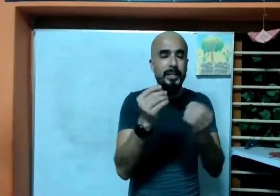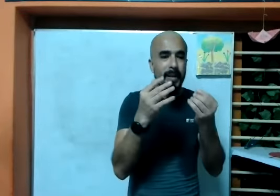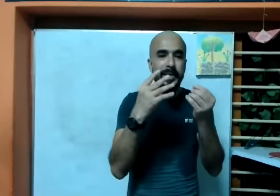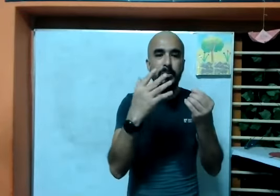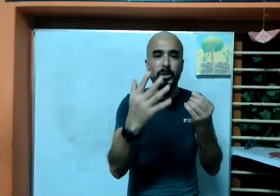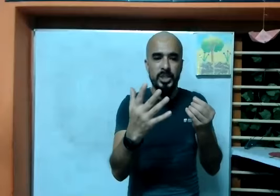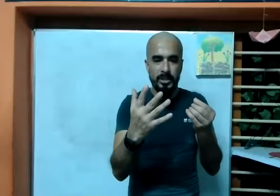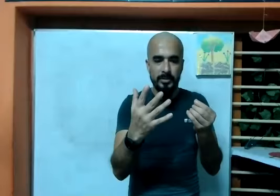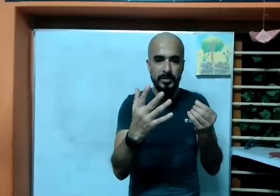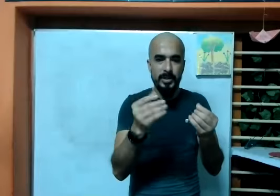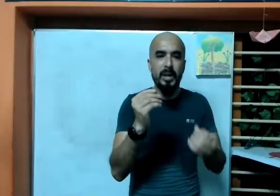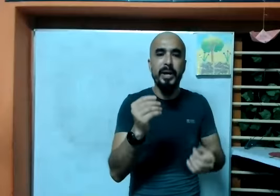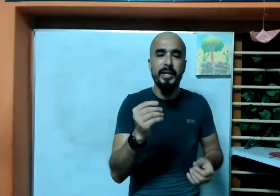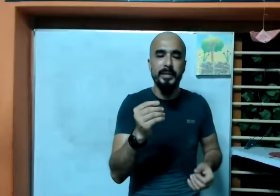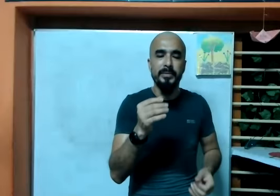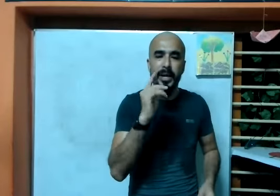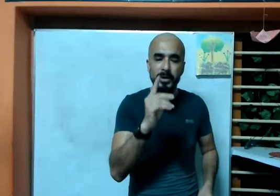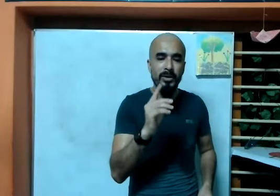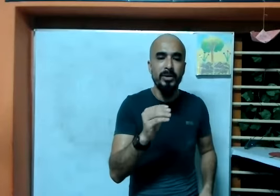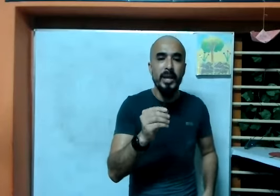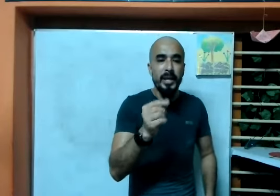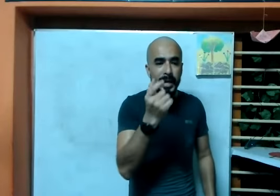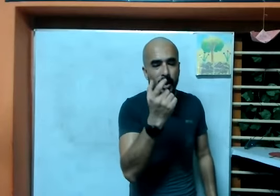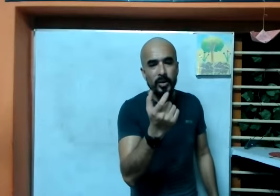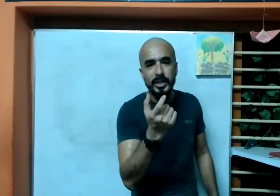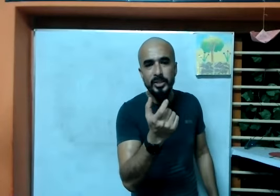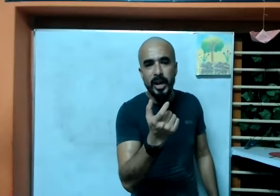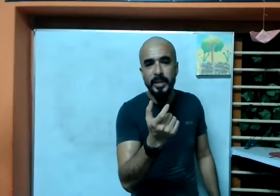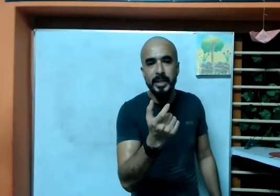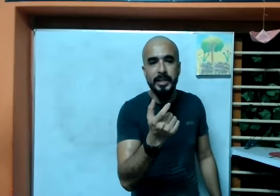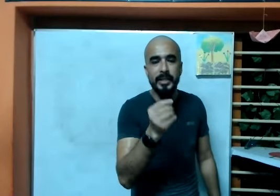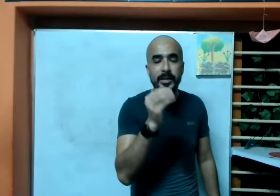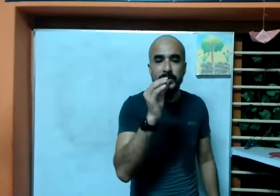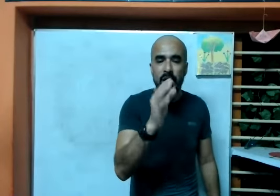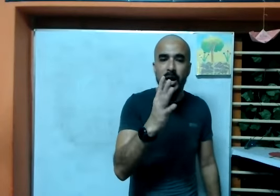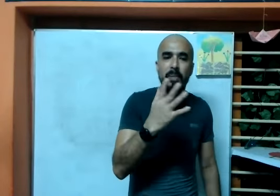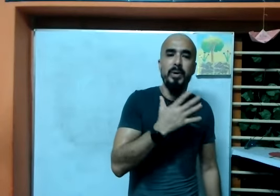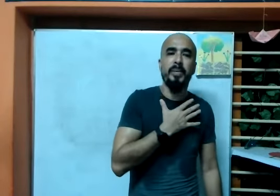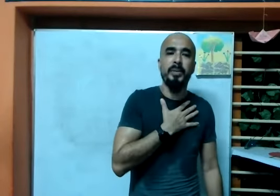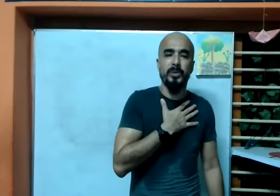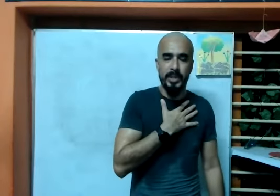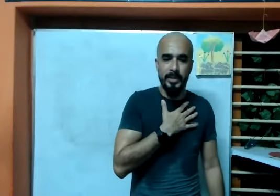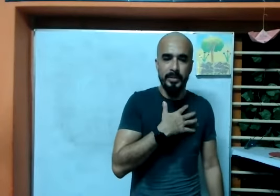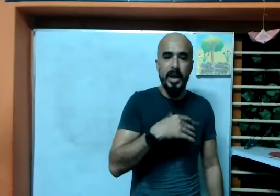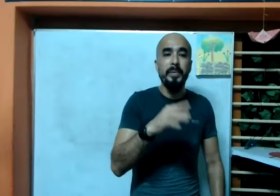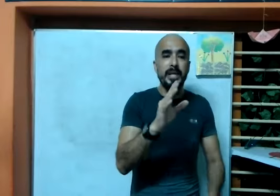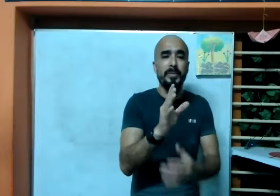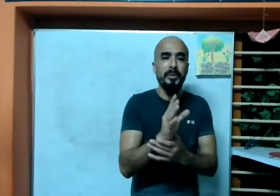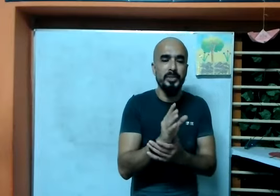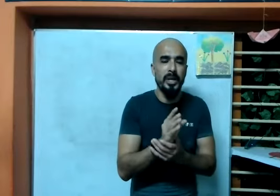আমি কি বলছি, তার মানে কি। মানে হলো এই ঘটনাটা যদি আমরা দেখি, যারা এবং আমার মধ্যে, আমি যারাকে বলছিলাম